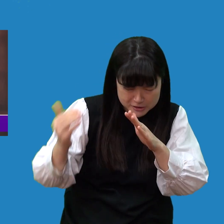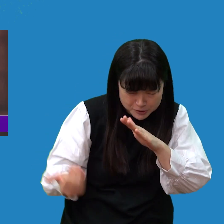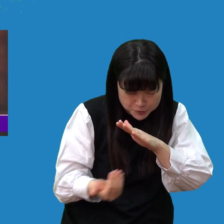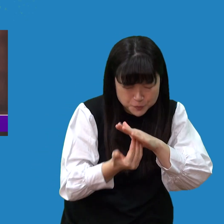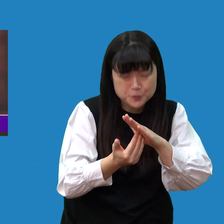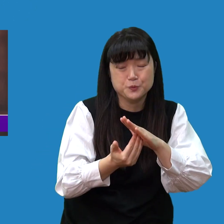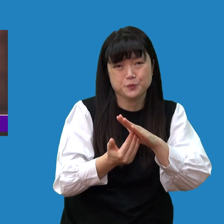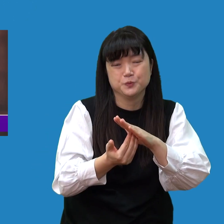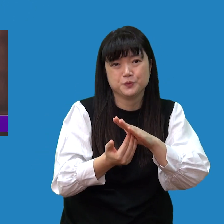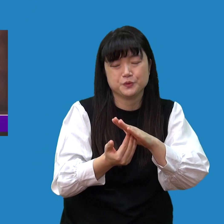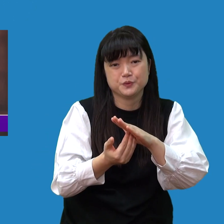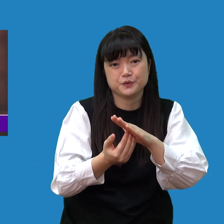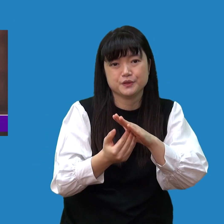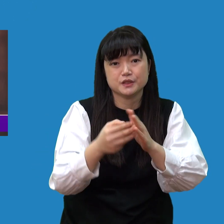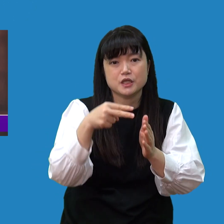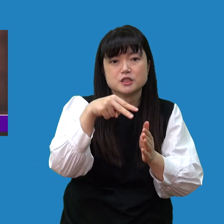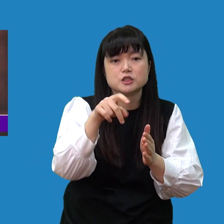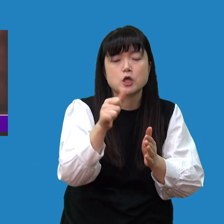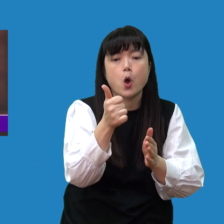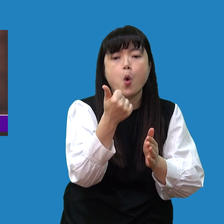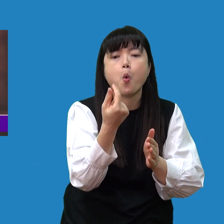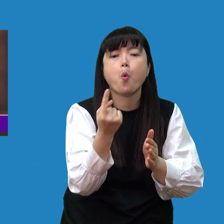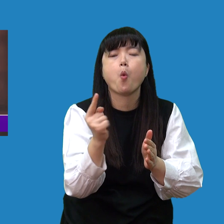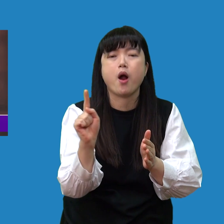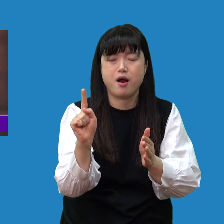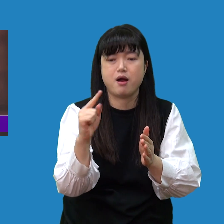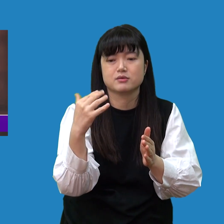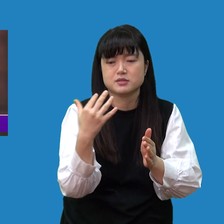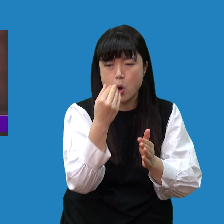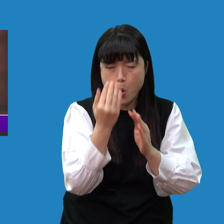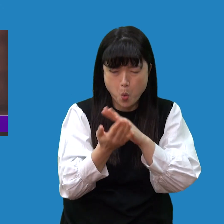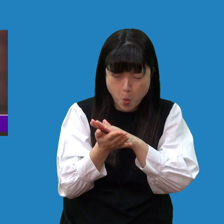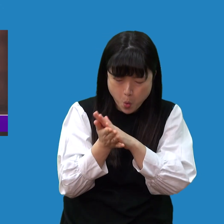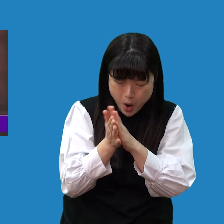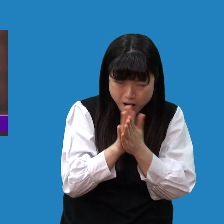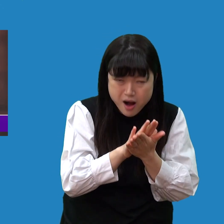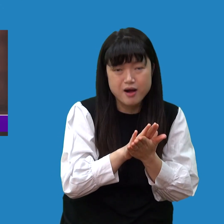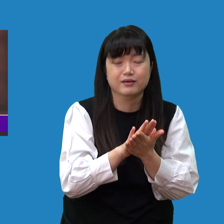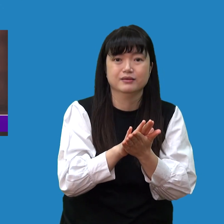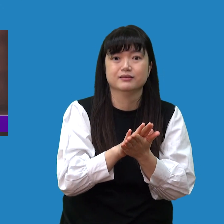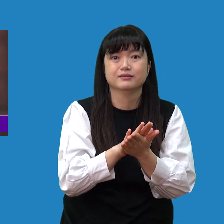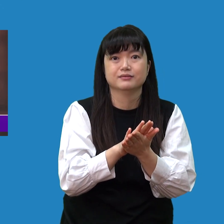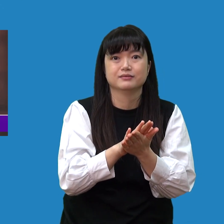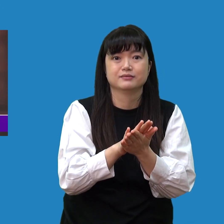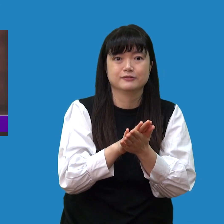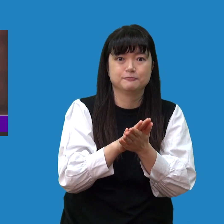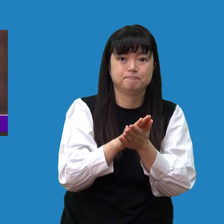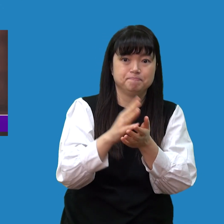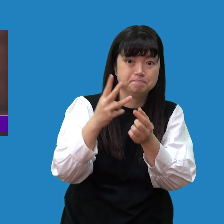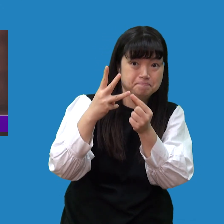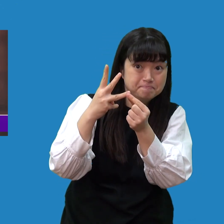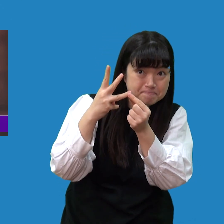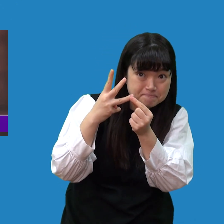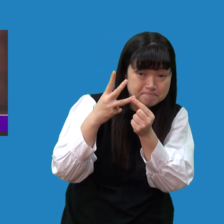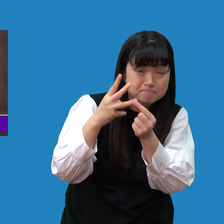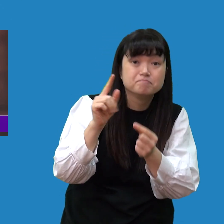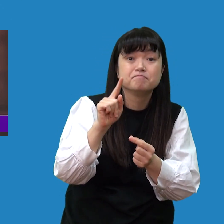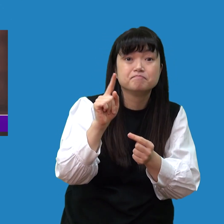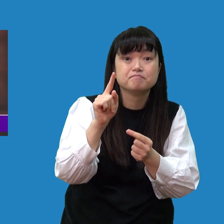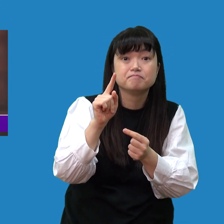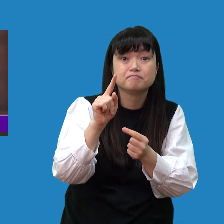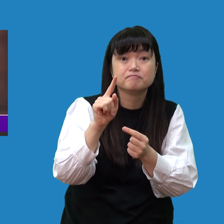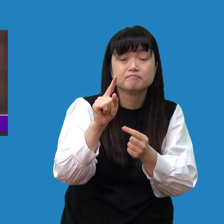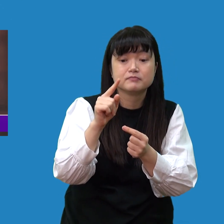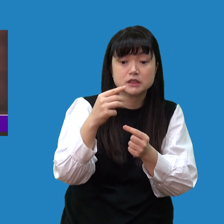단계, 이걸 성화의 단계, sanctification이라고 부릅니다. 마지막 세 번째